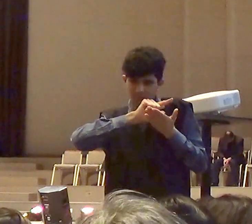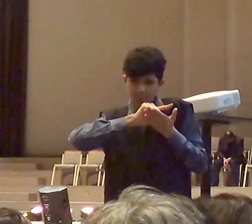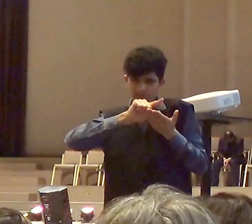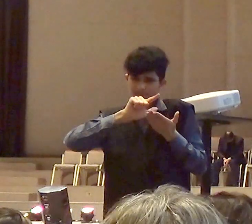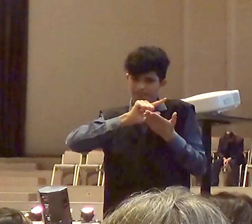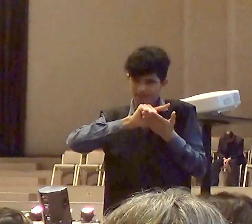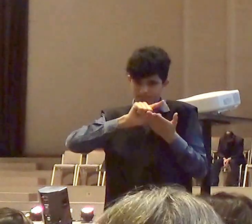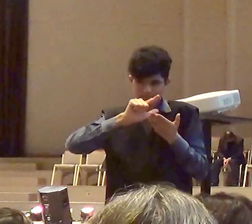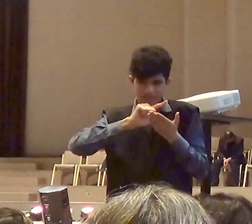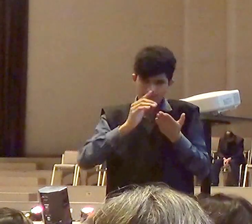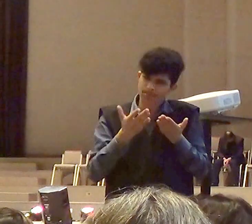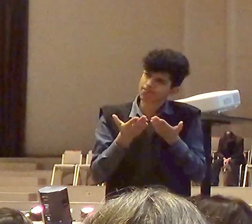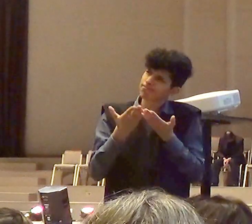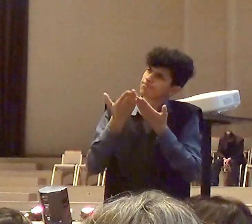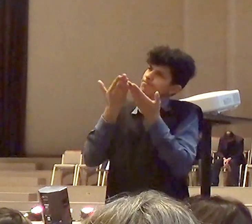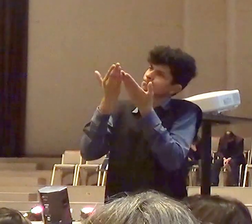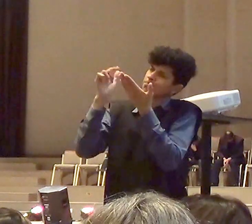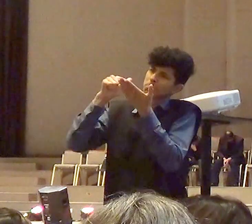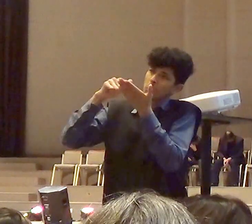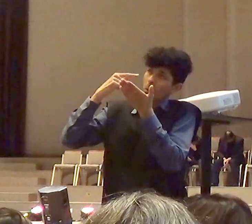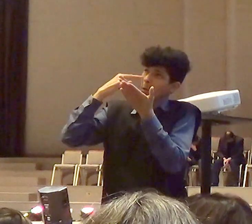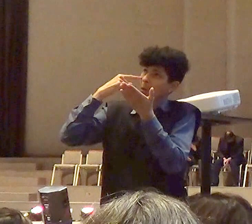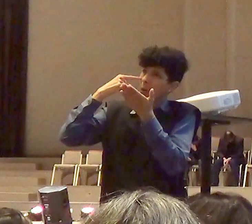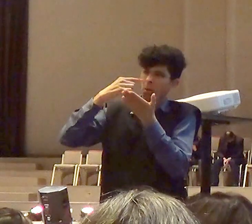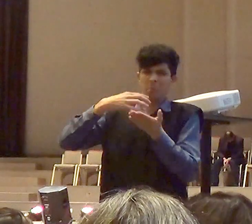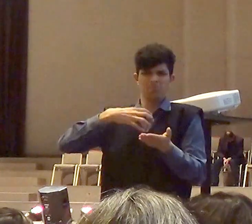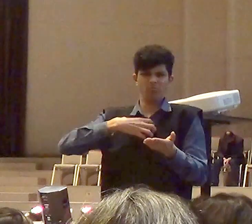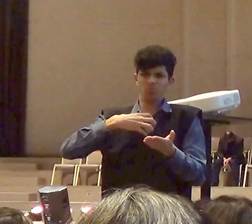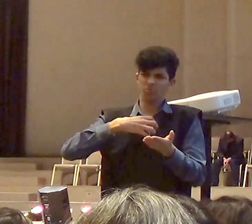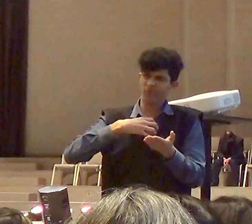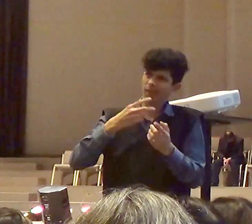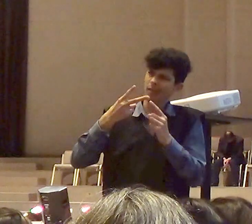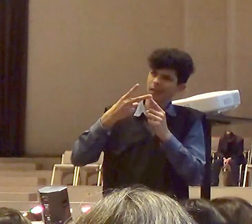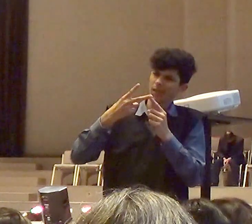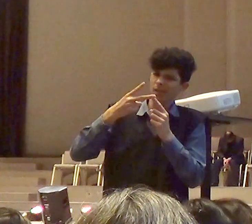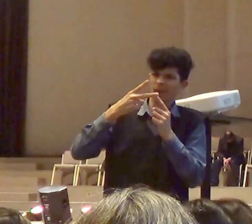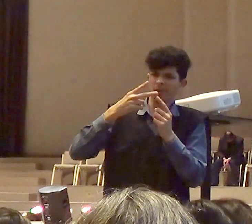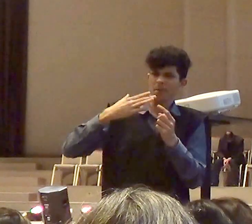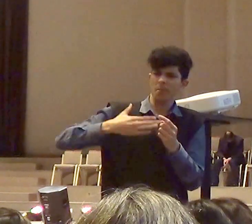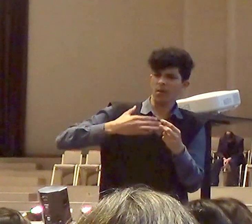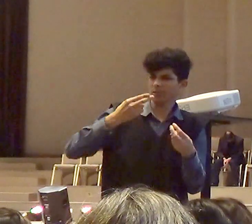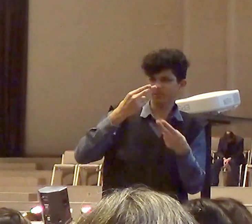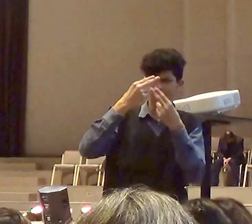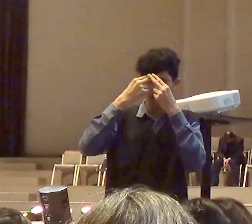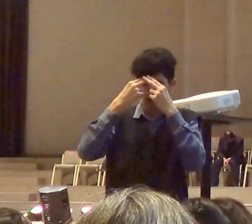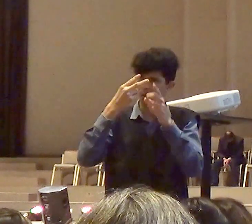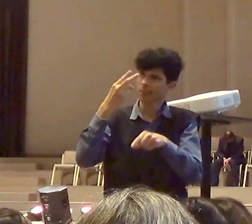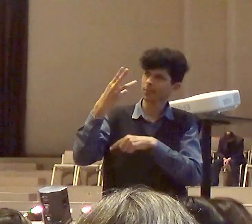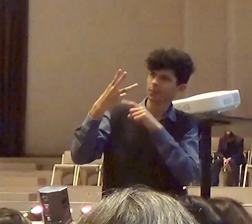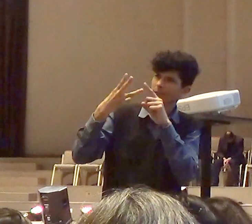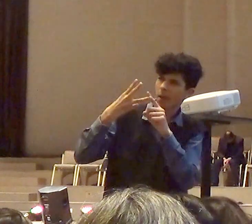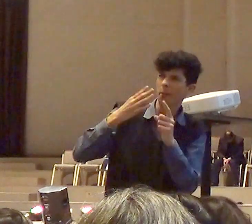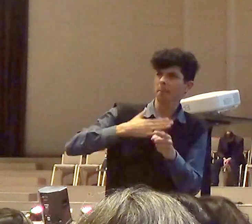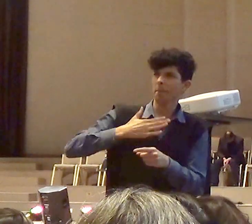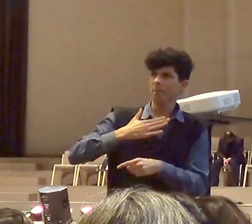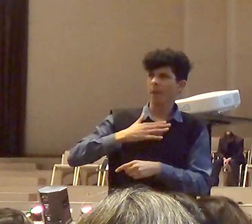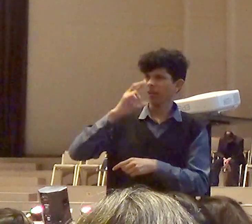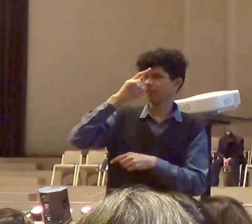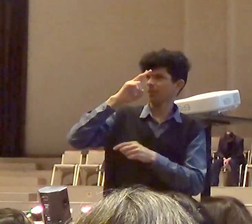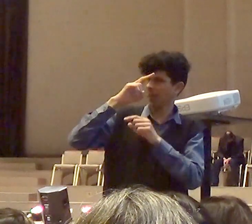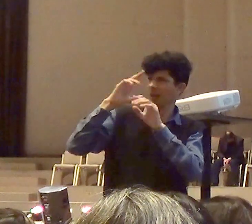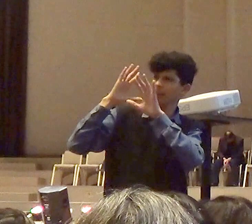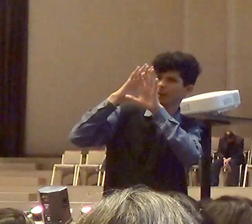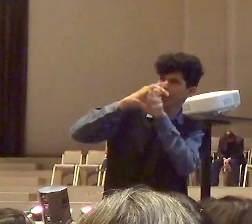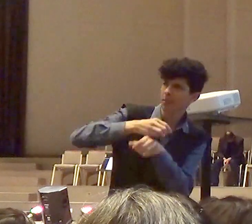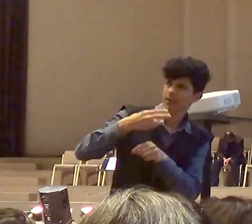e vai dizer eu tô colocando esse sentimento eu tô colocando essa história eu tô colocando essa lembrança eu tô colocando